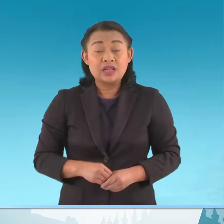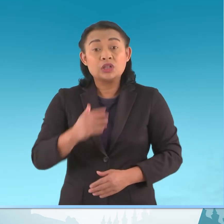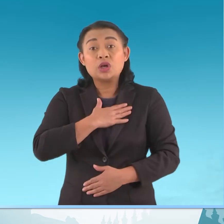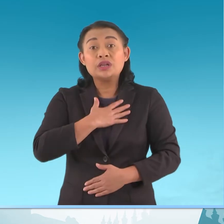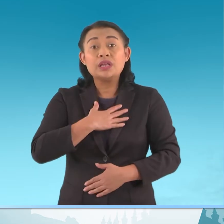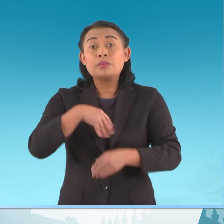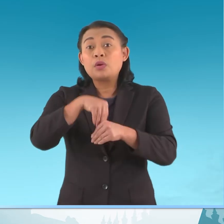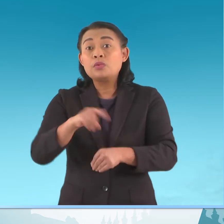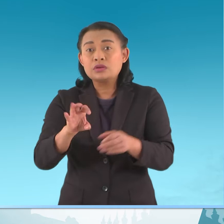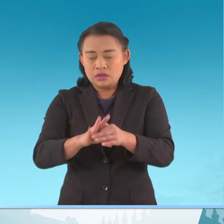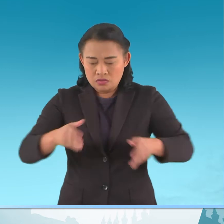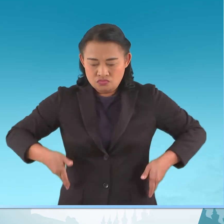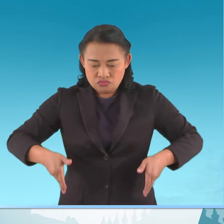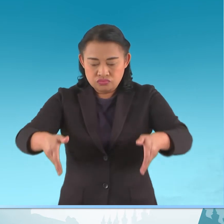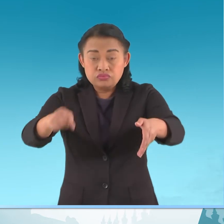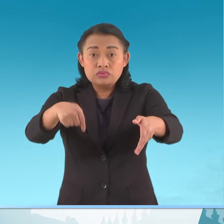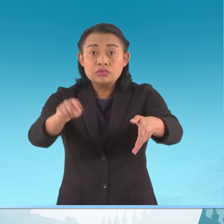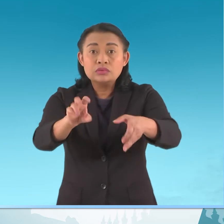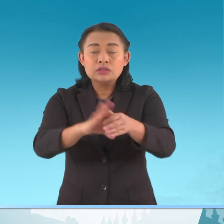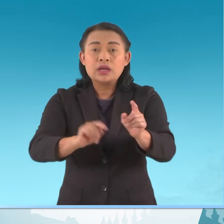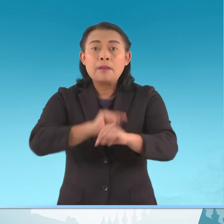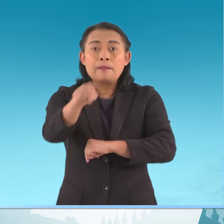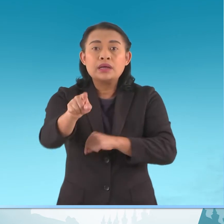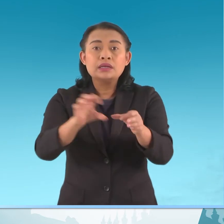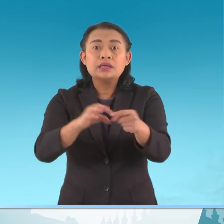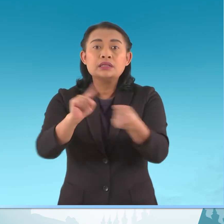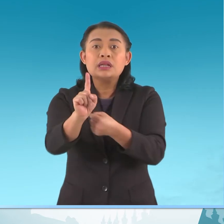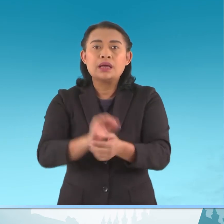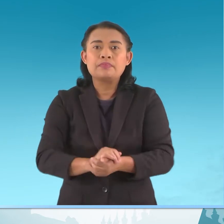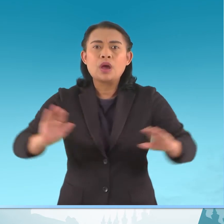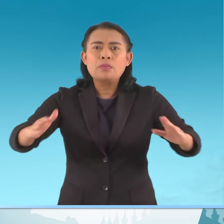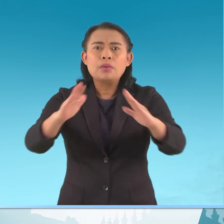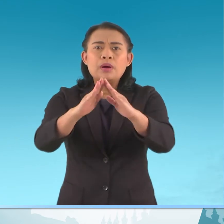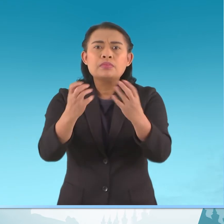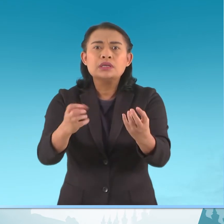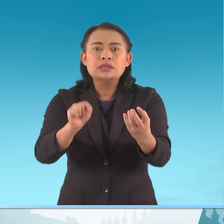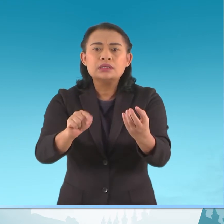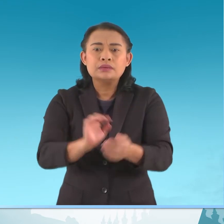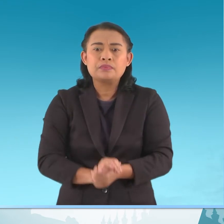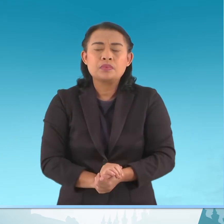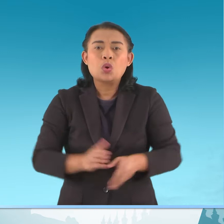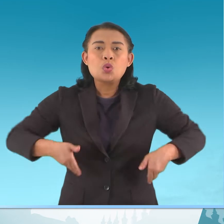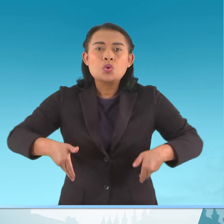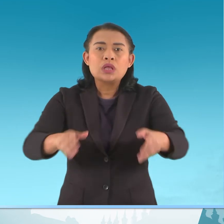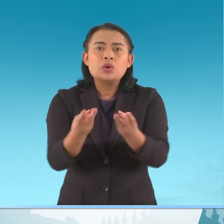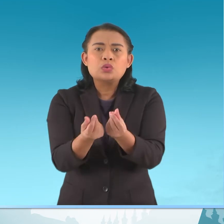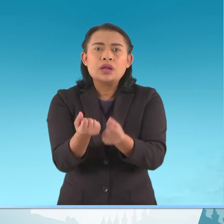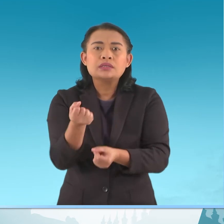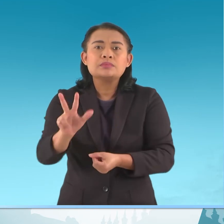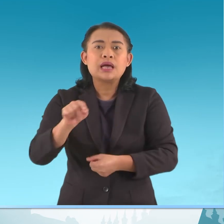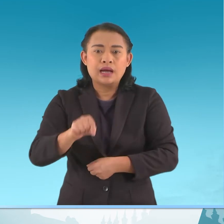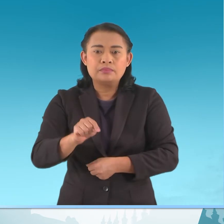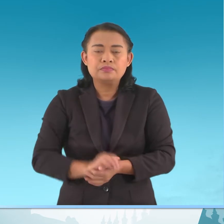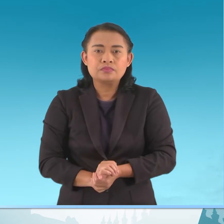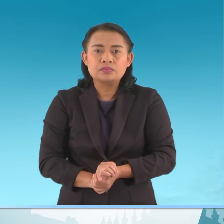เอาแล้วกูชมตอนนี้ผมอยู่บนเส้นทางที่จะมุ่งหน้าจะส่วนเขตไปยังประสาทหัวหินนะครับออกจากทางของถนนหลัก